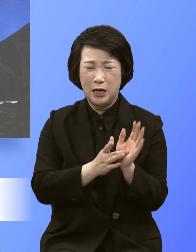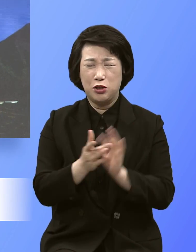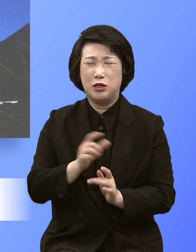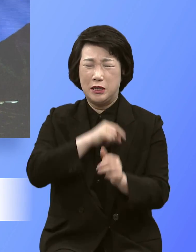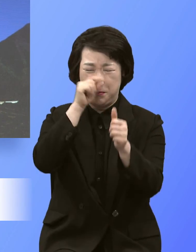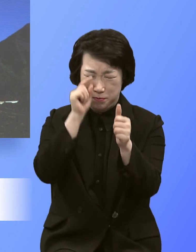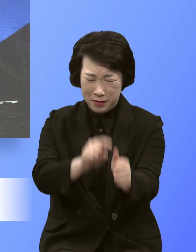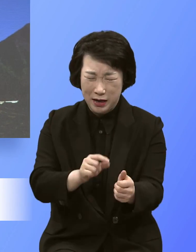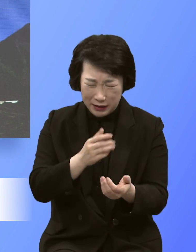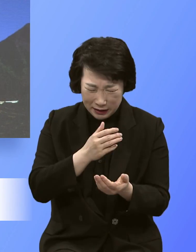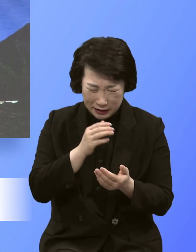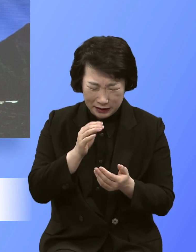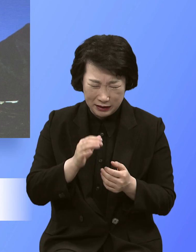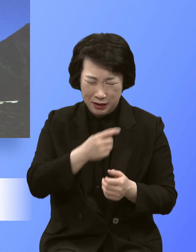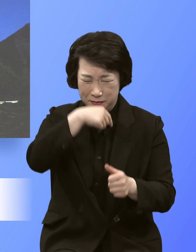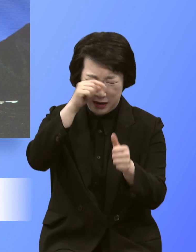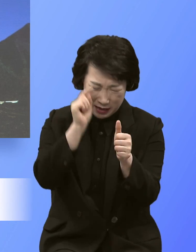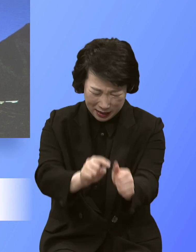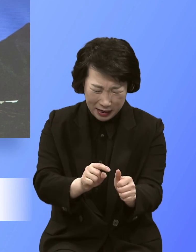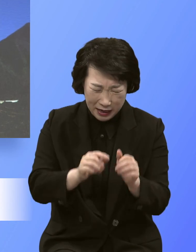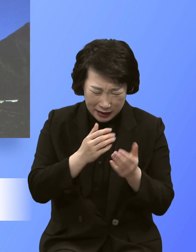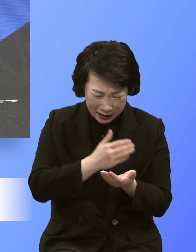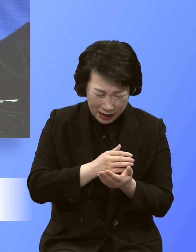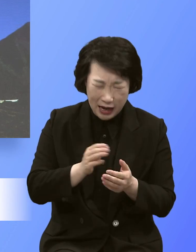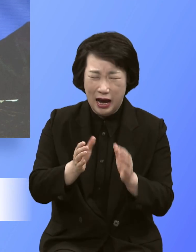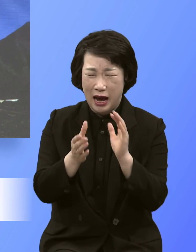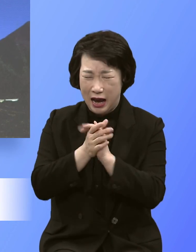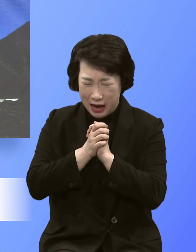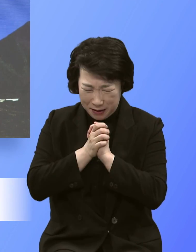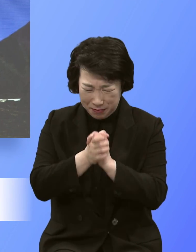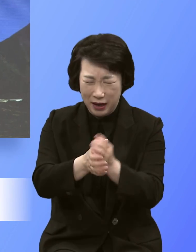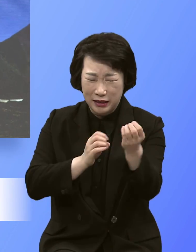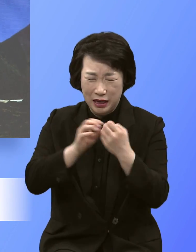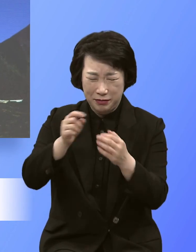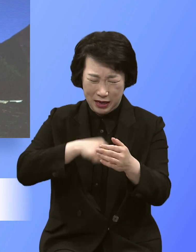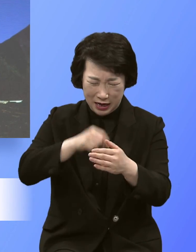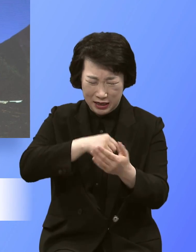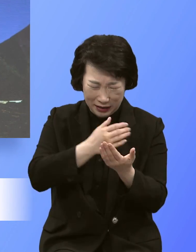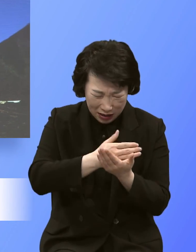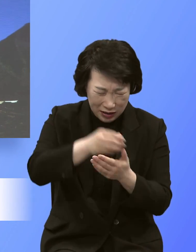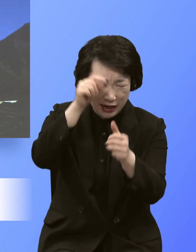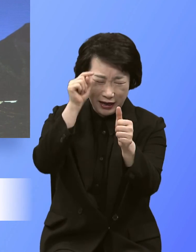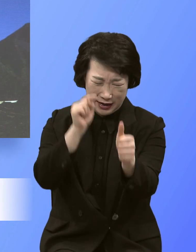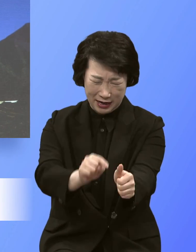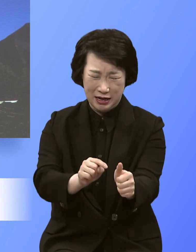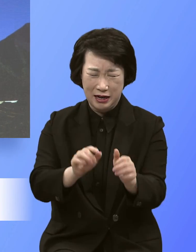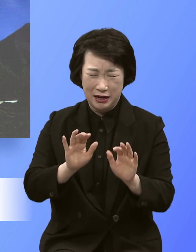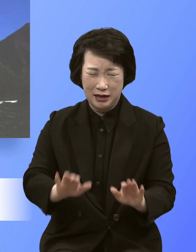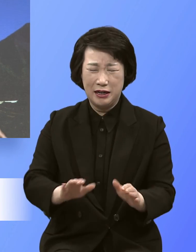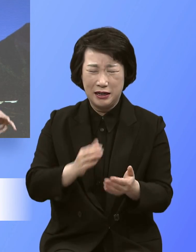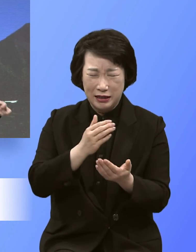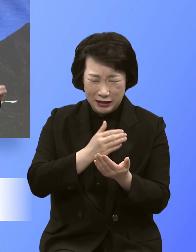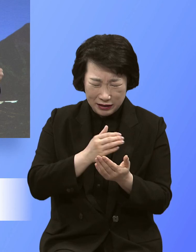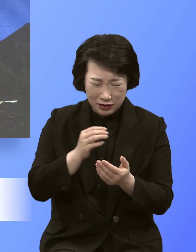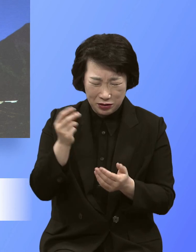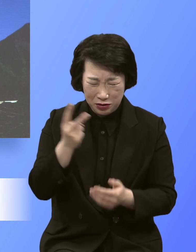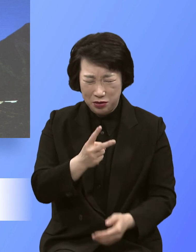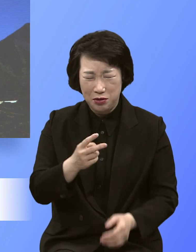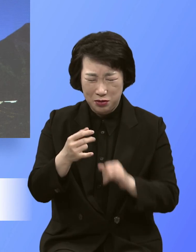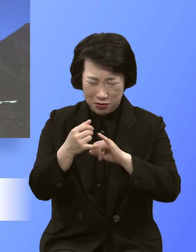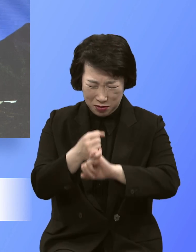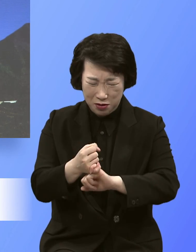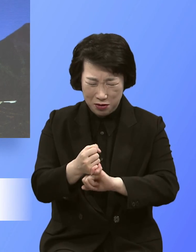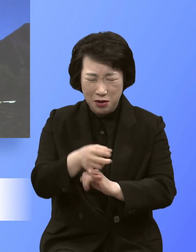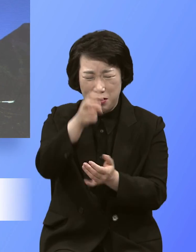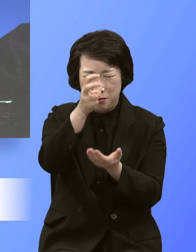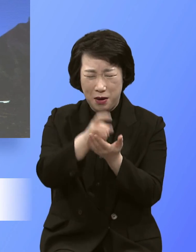떠나갈지어다. 예수님의 이름으로 엄히 명령하노니 아멘 하는 사람에게서 떠나가라. 그리고